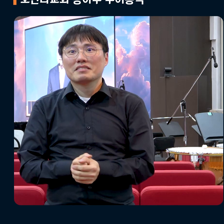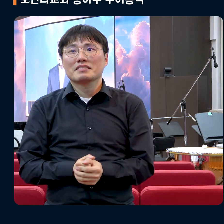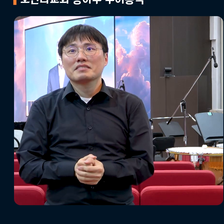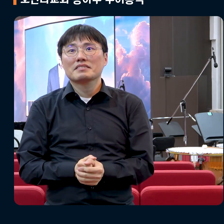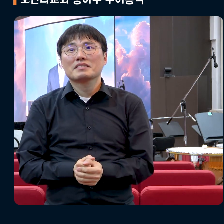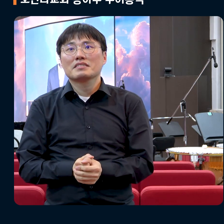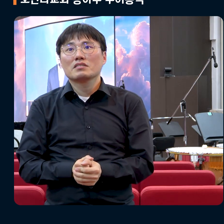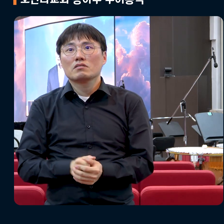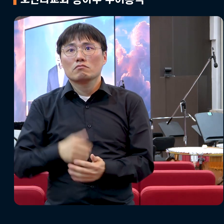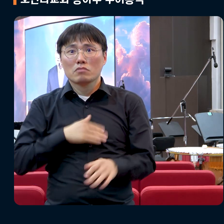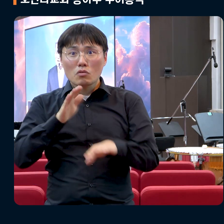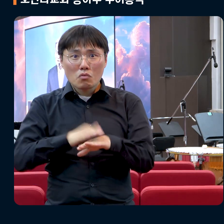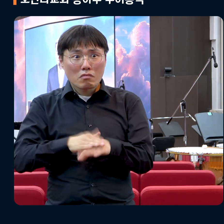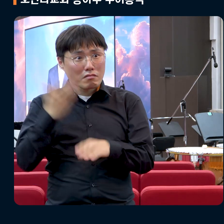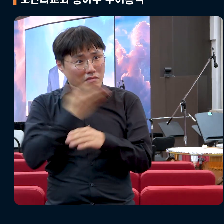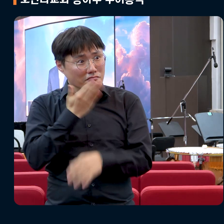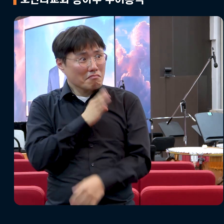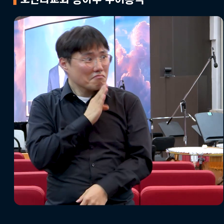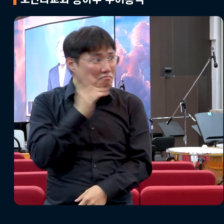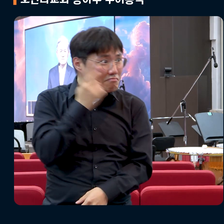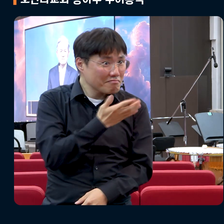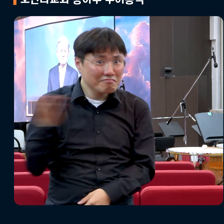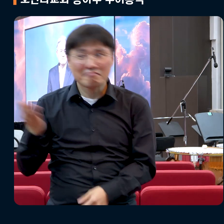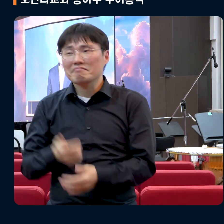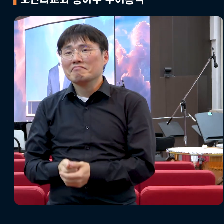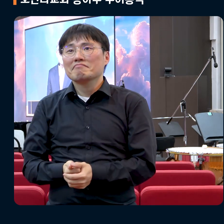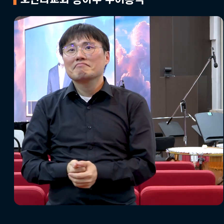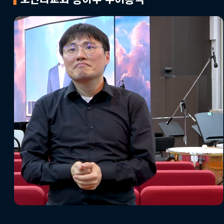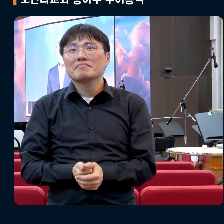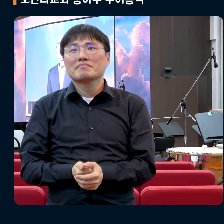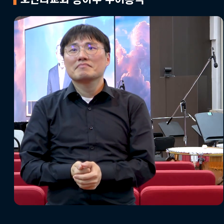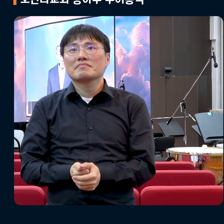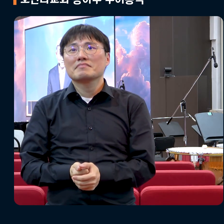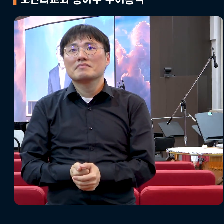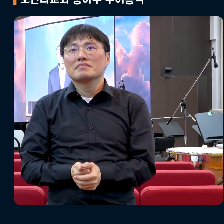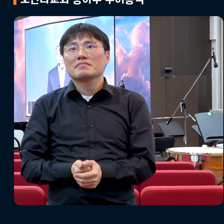사람입니까? 우리는 손이 깨끗한가요?